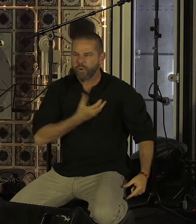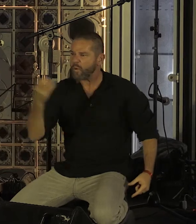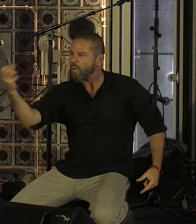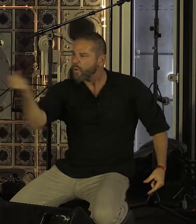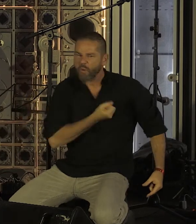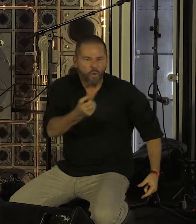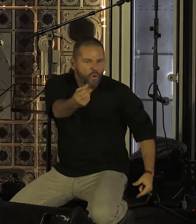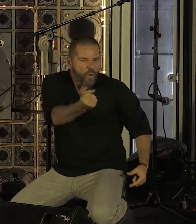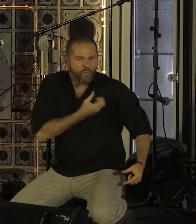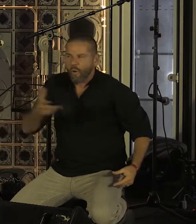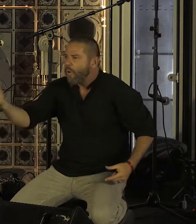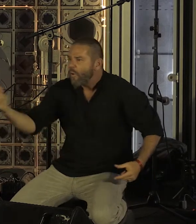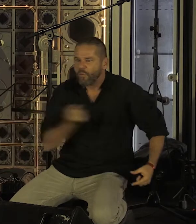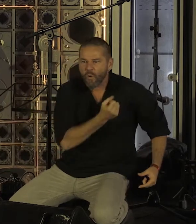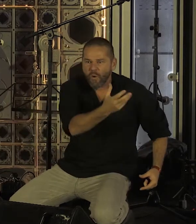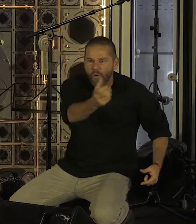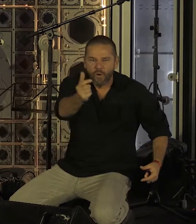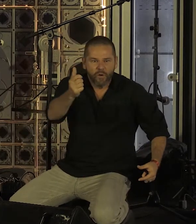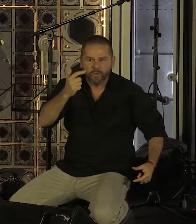Merci